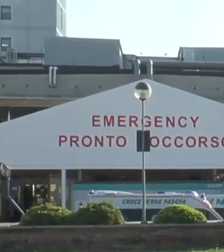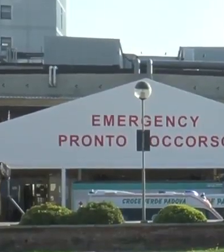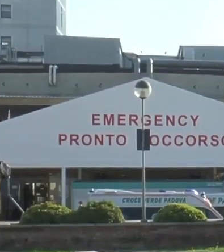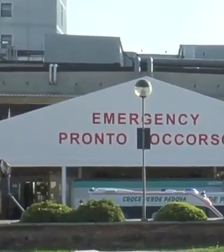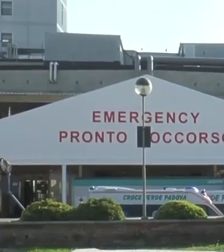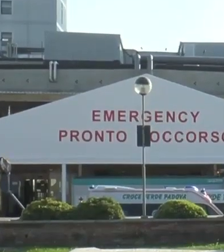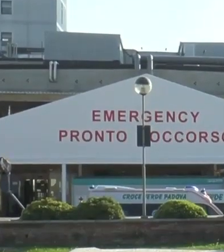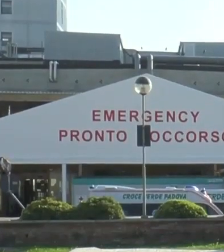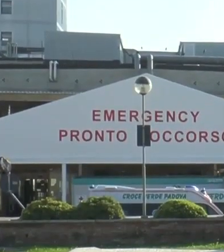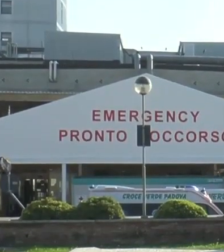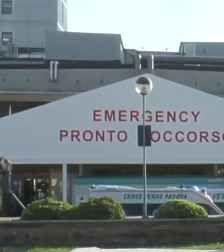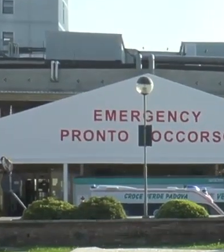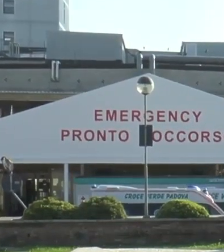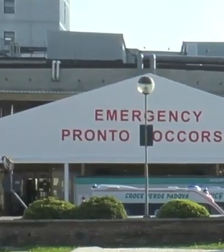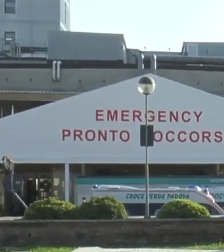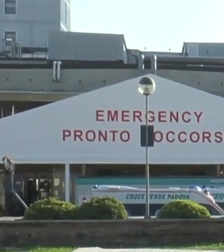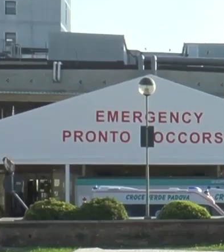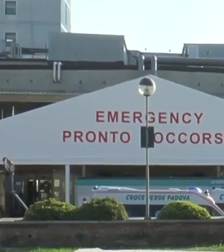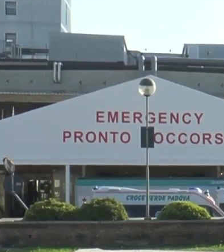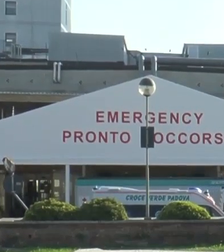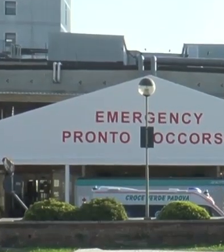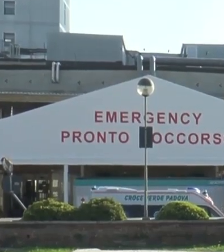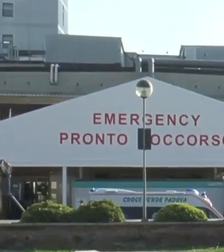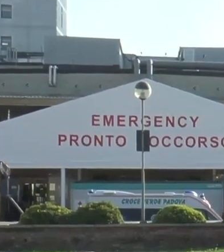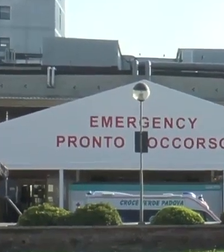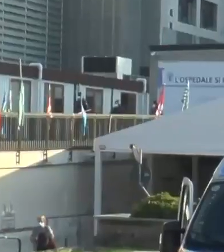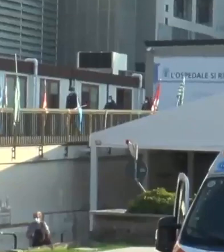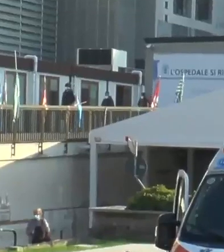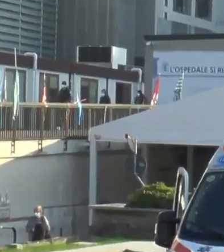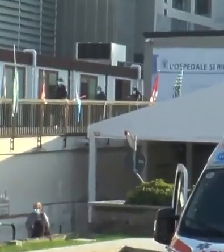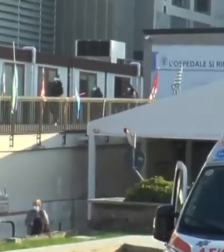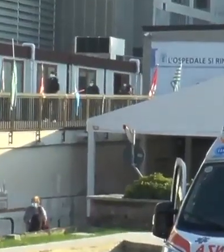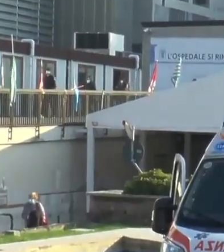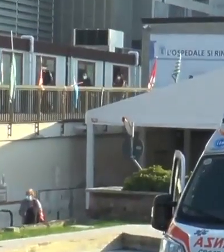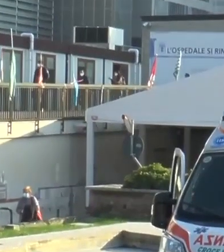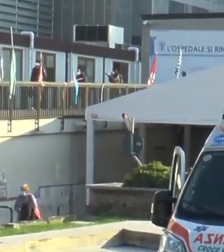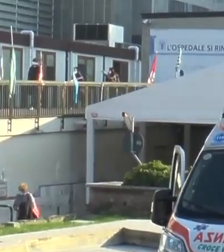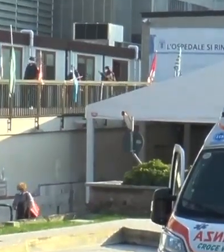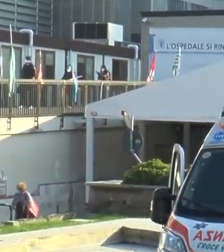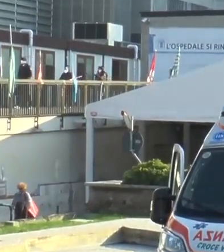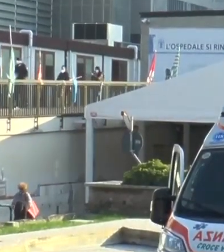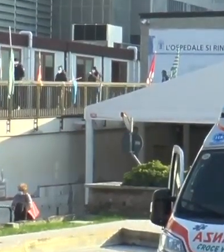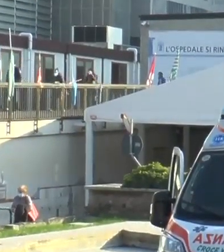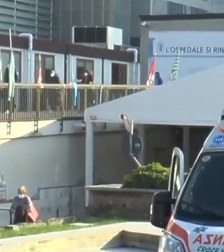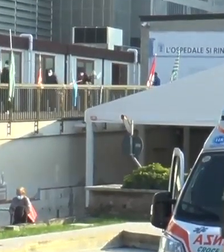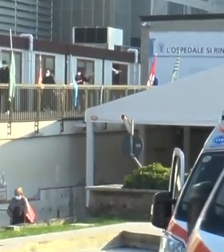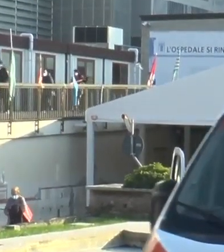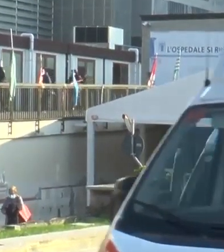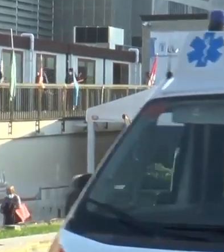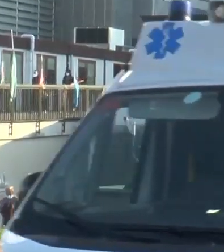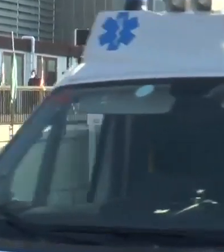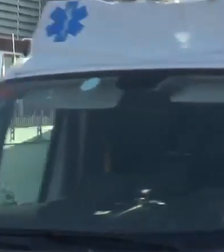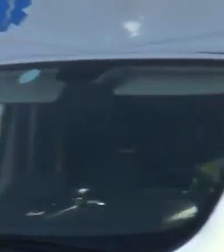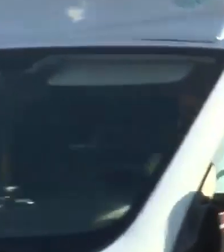vuole forse grafici che a quel punto sarà chiusano e confine comunale zaia ci viene anche a fare delle precisazioni sulla propria